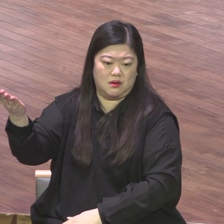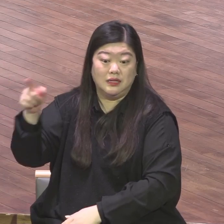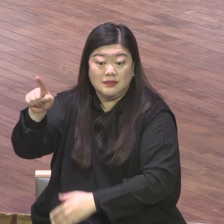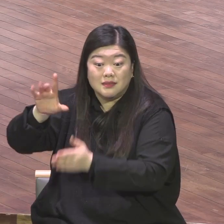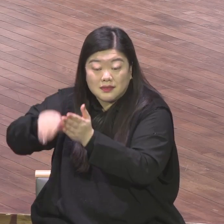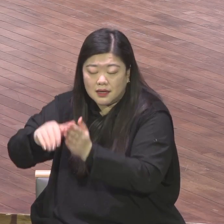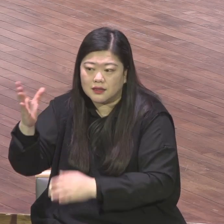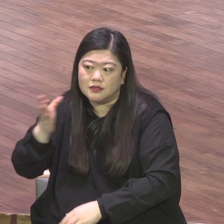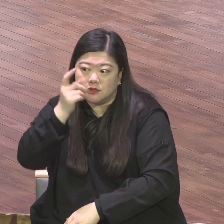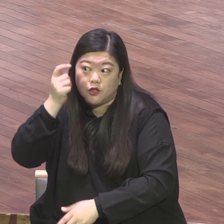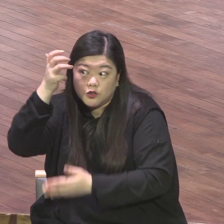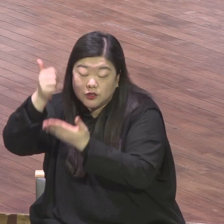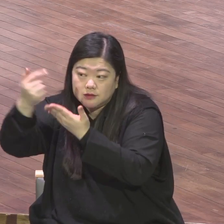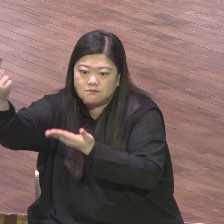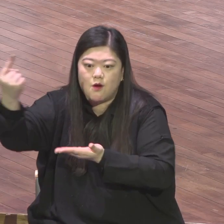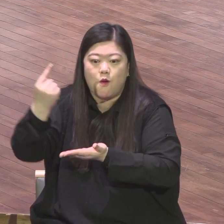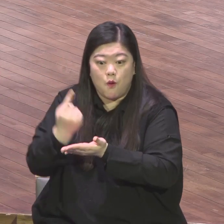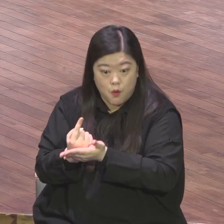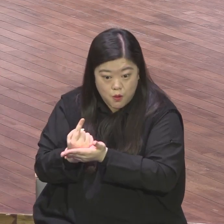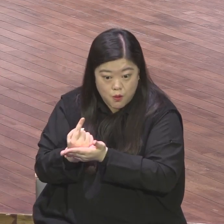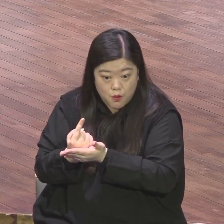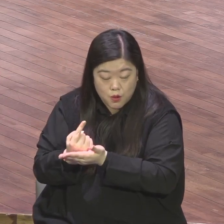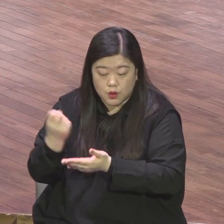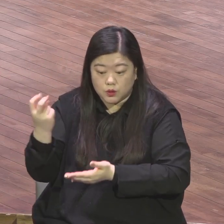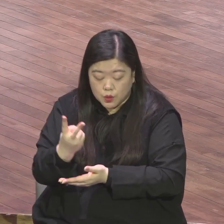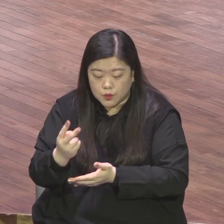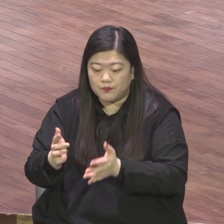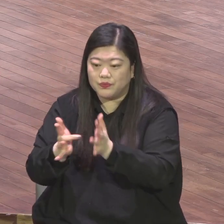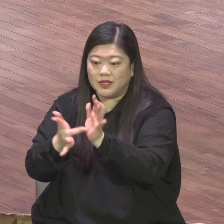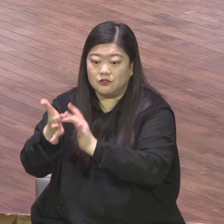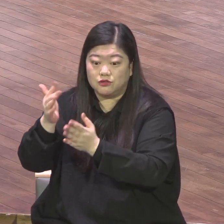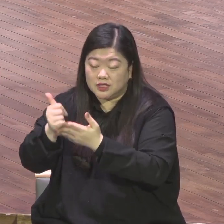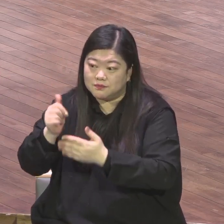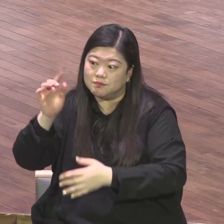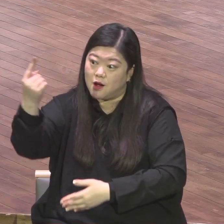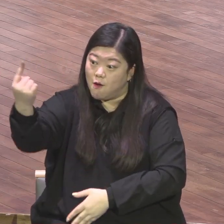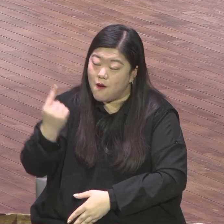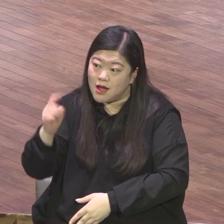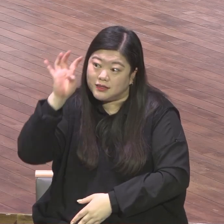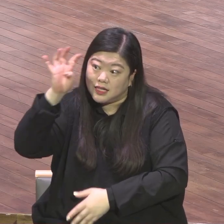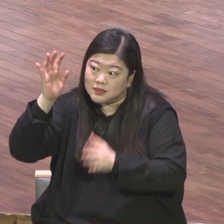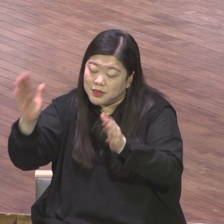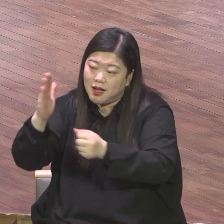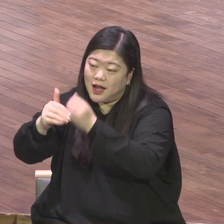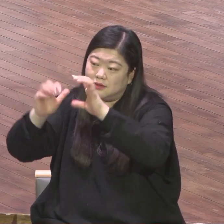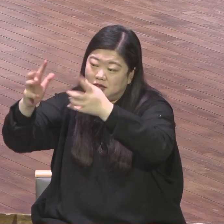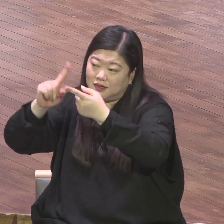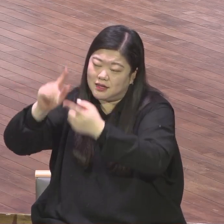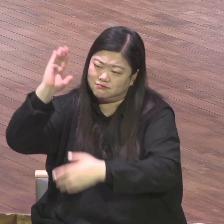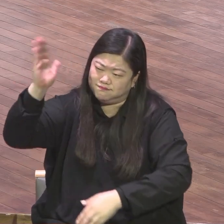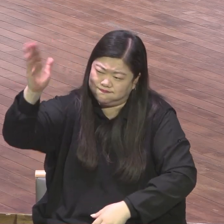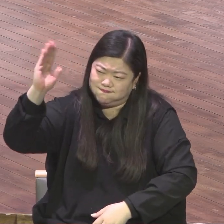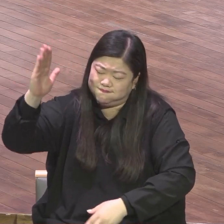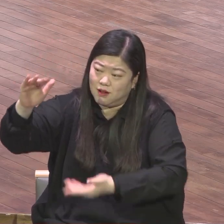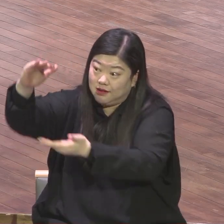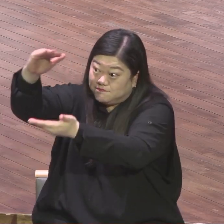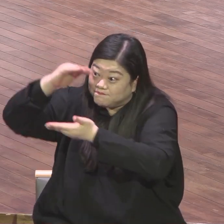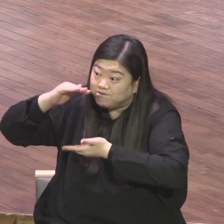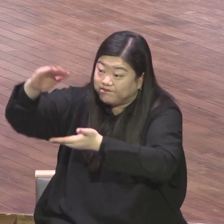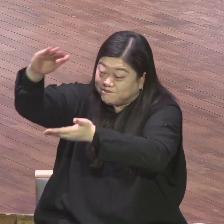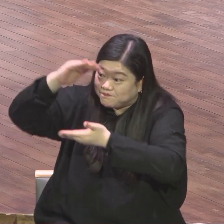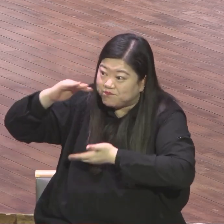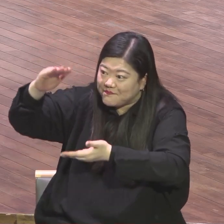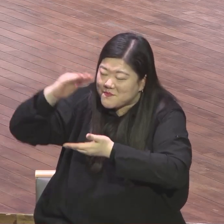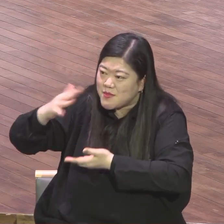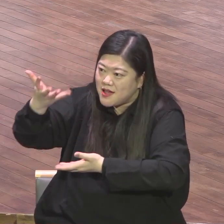역사가 일어났습니다. 제사들이 10일 동안 뭐 했어요? 말씀하신 거 40일 동안 하나님 나라에 하신 말씀, 예수님의 말씀을